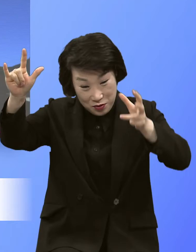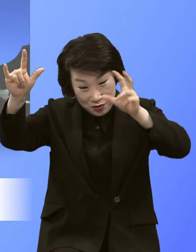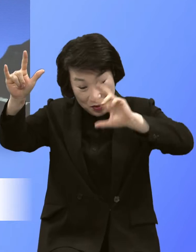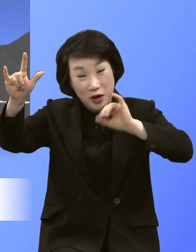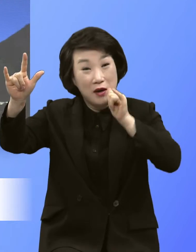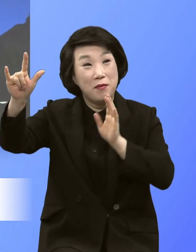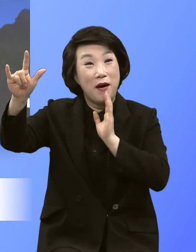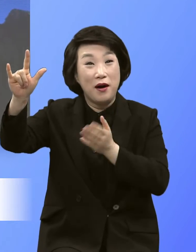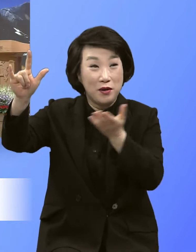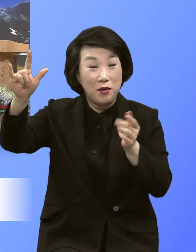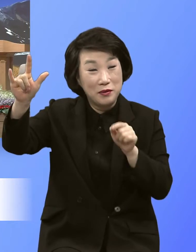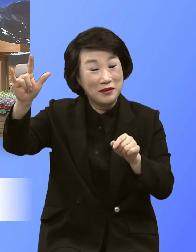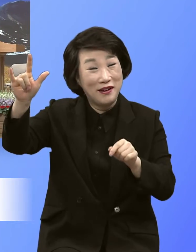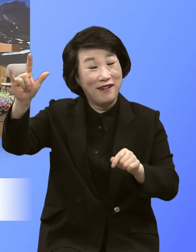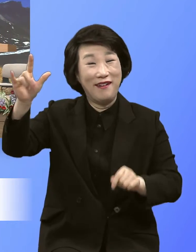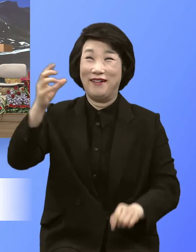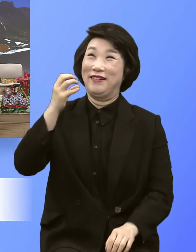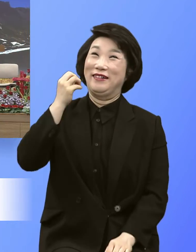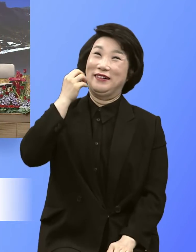이